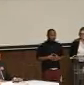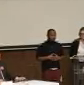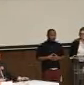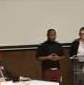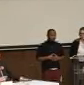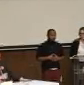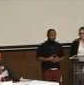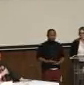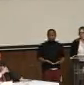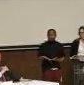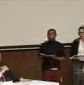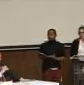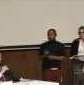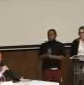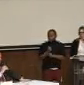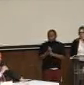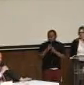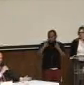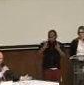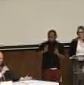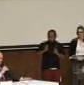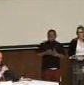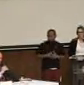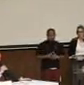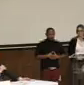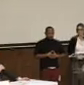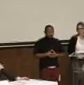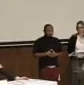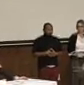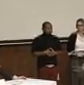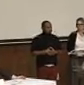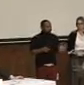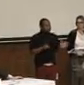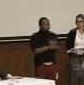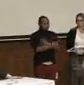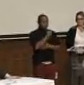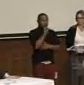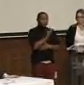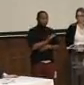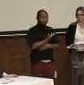Professor Elcio Obras. É uma boa pergunta.